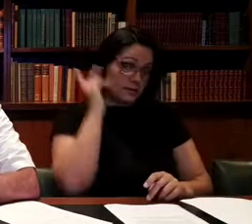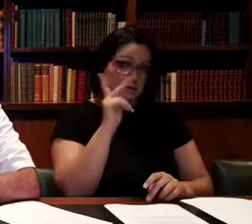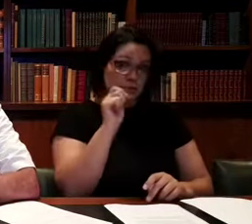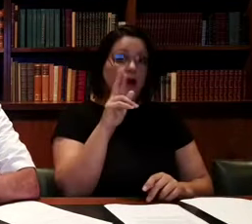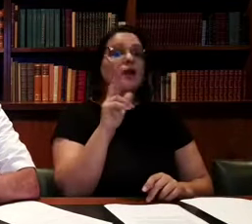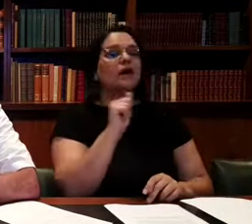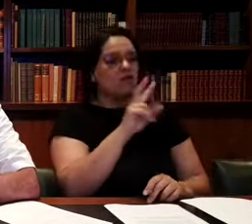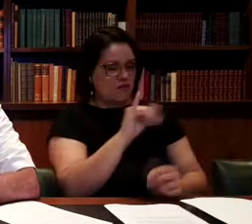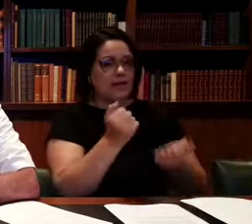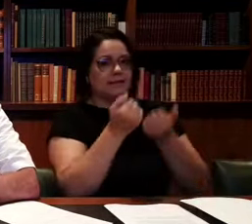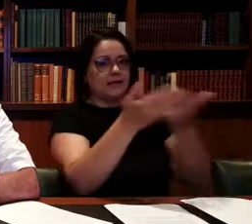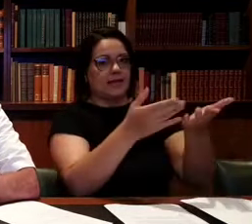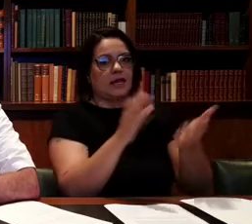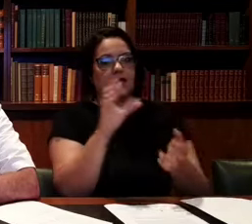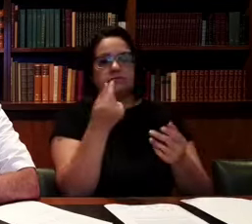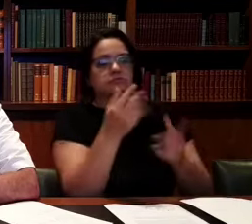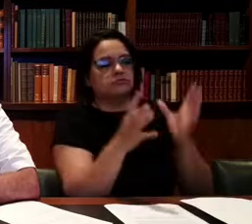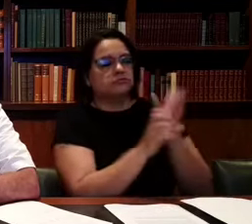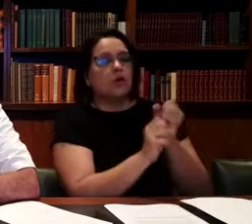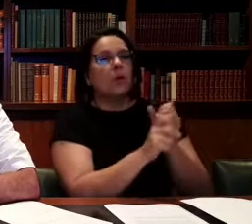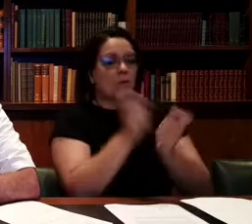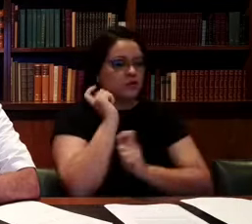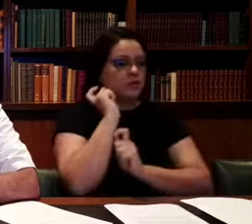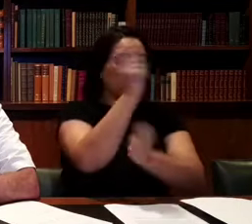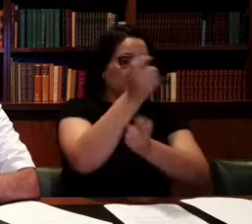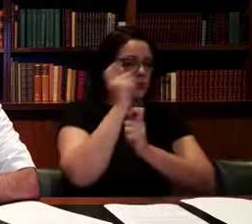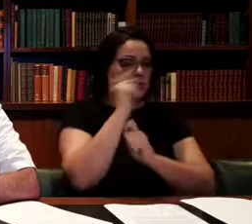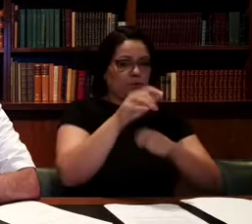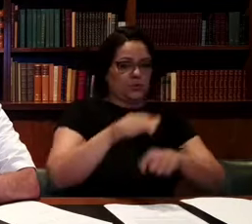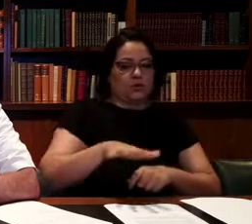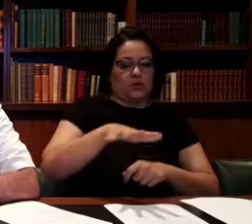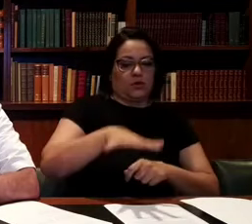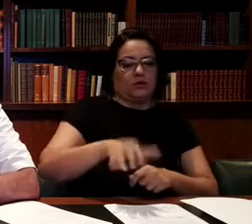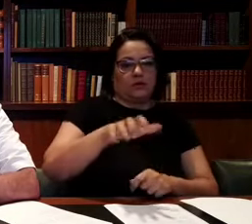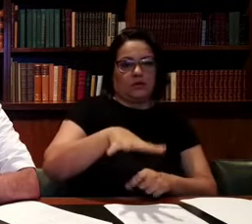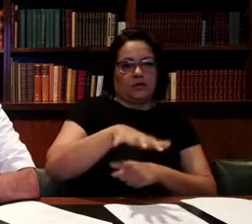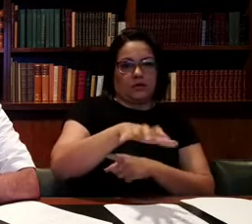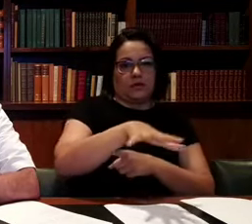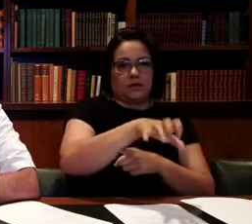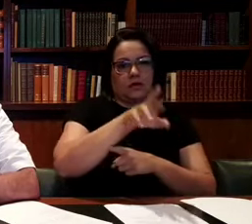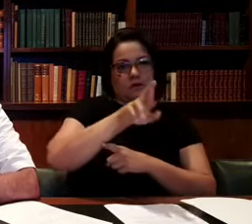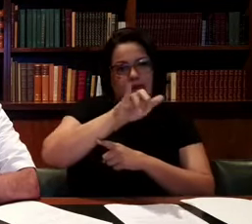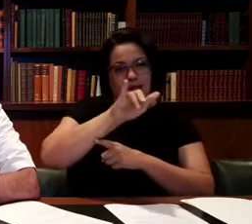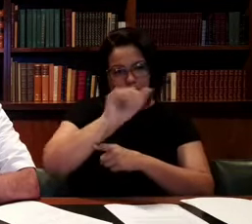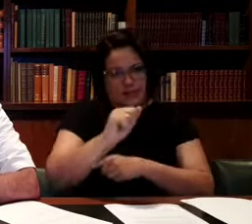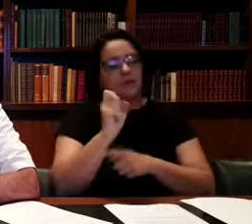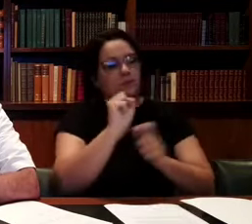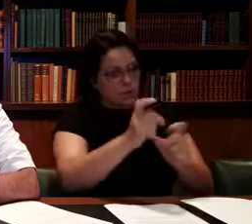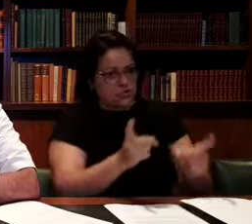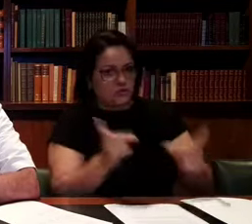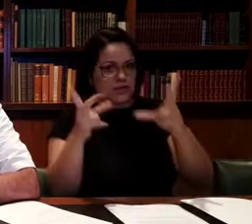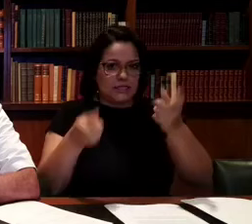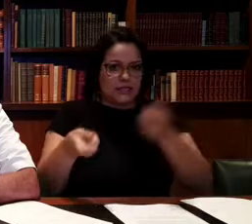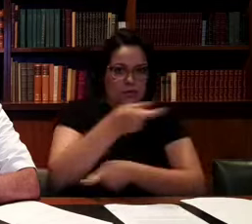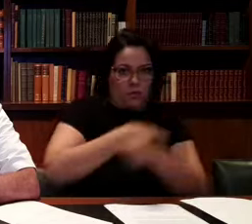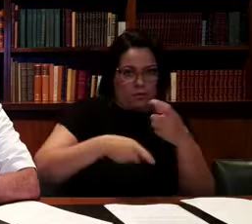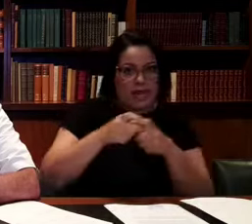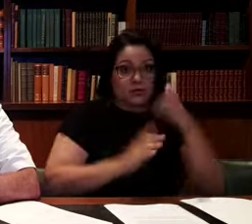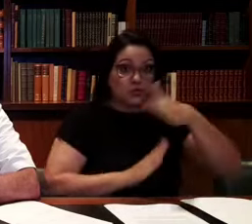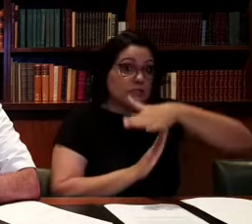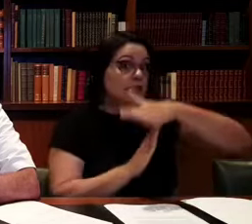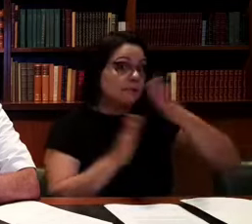uma cota para captura desses exemplares para poder fazer o comércio dessas espécies Isso é